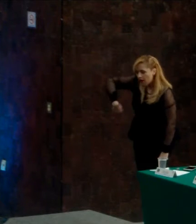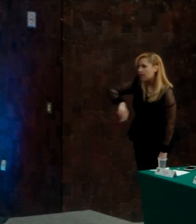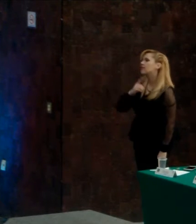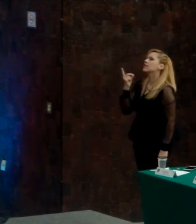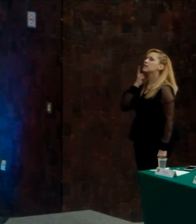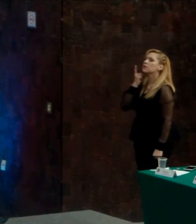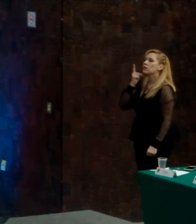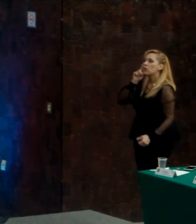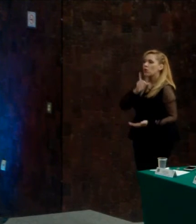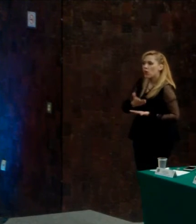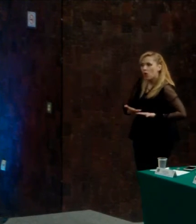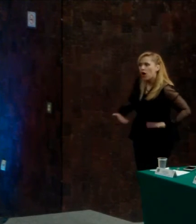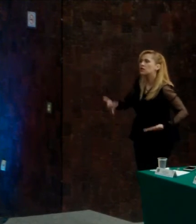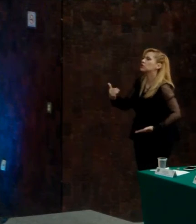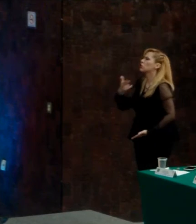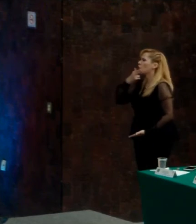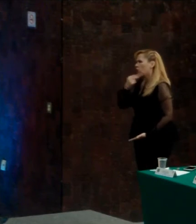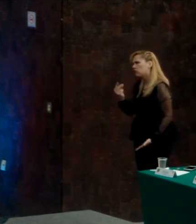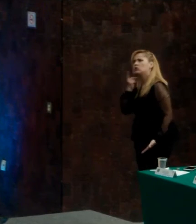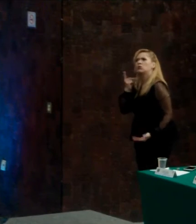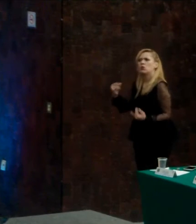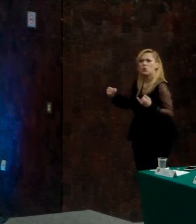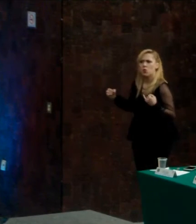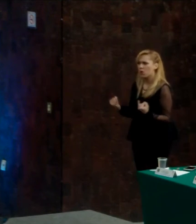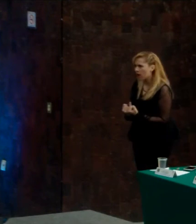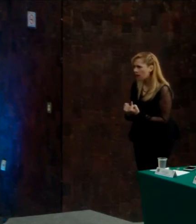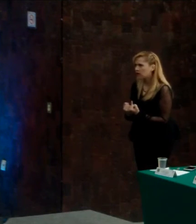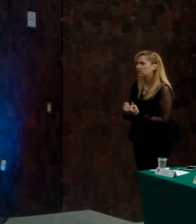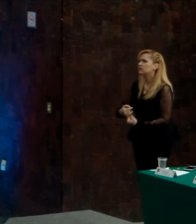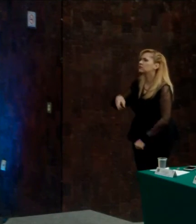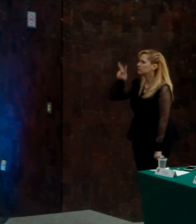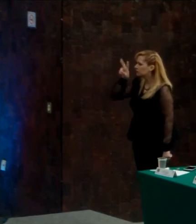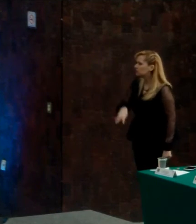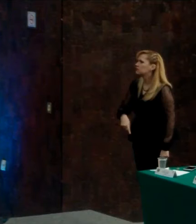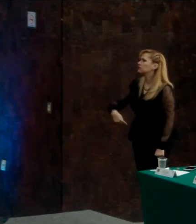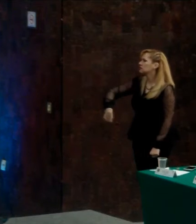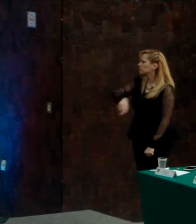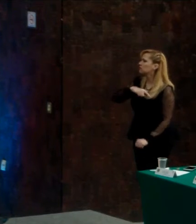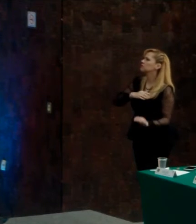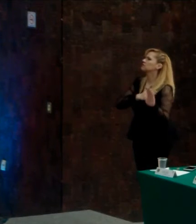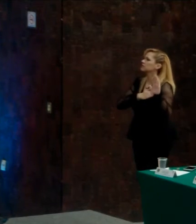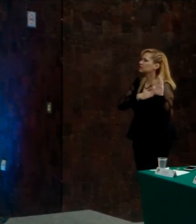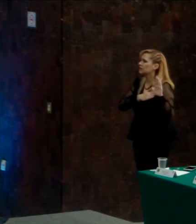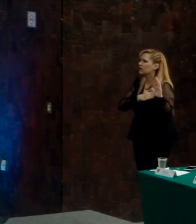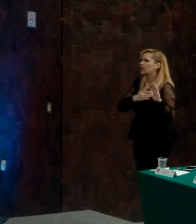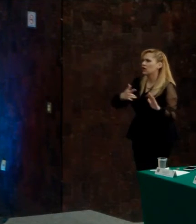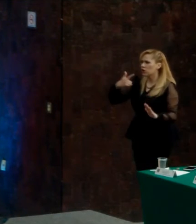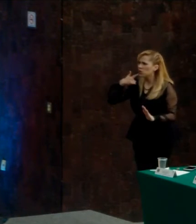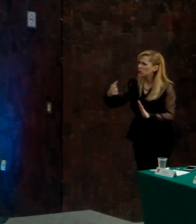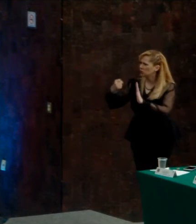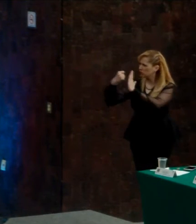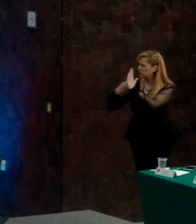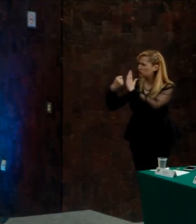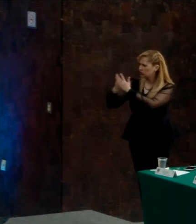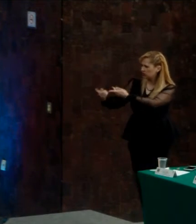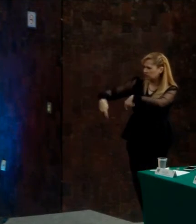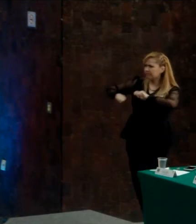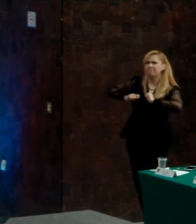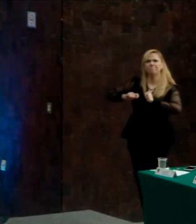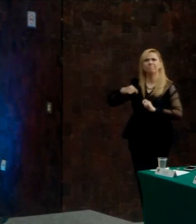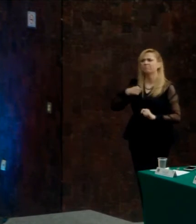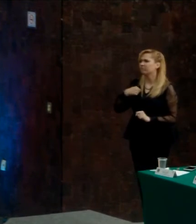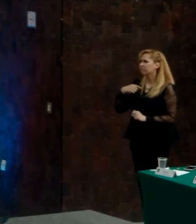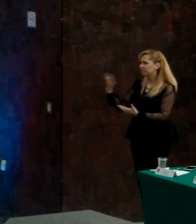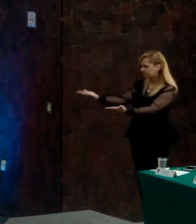y sus legisladores. Es nuestro compromiso de luchar por ustedes, de ser su